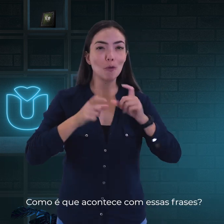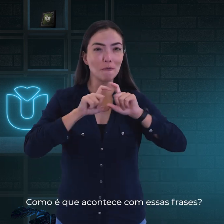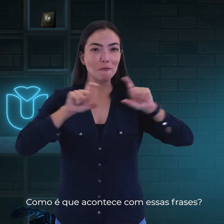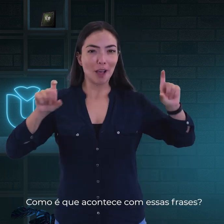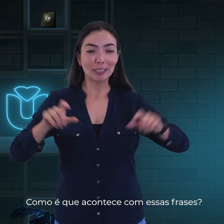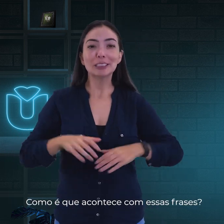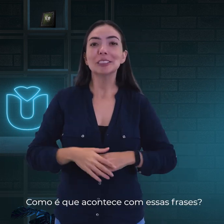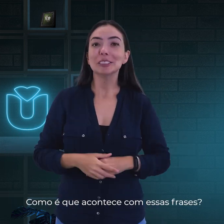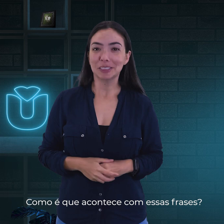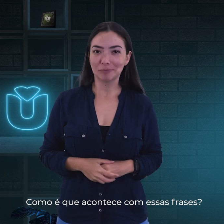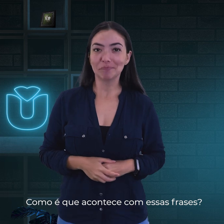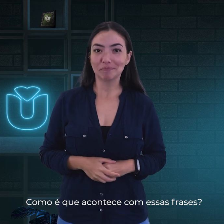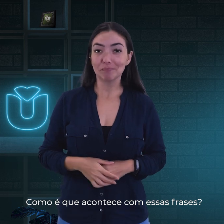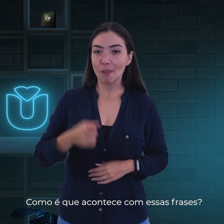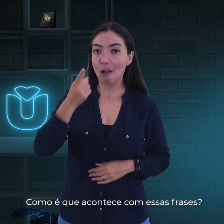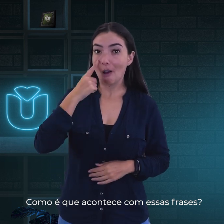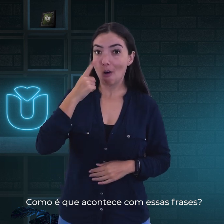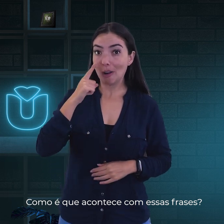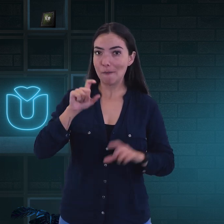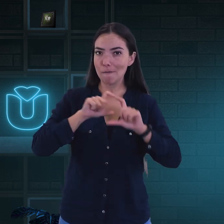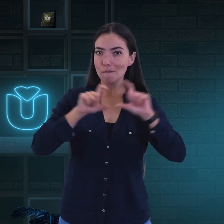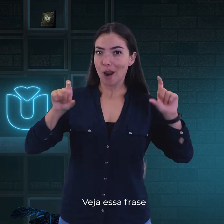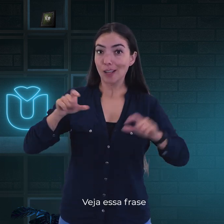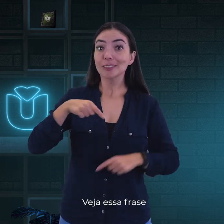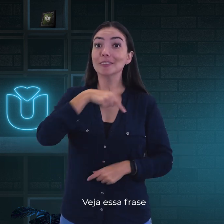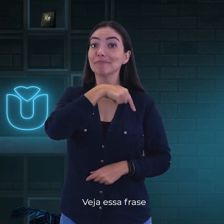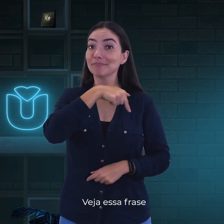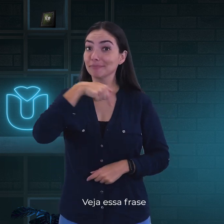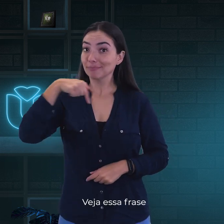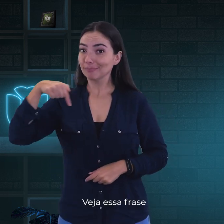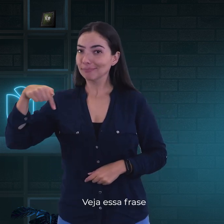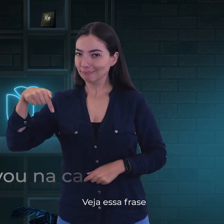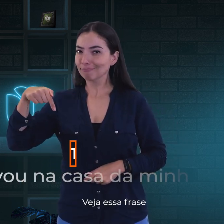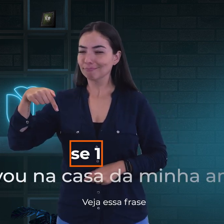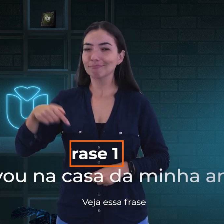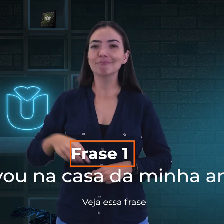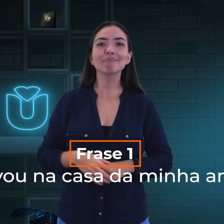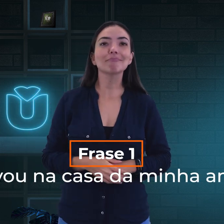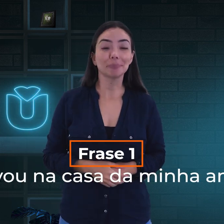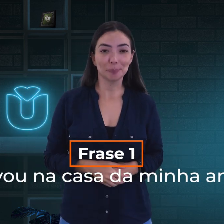que acontece com essas frases. Veja essa frase.